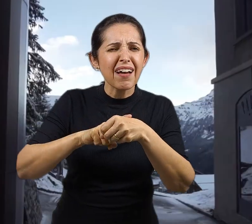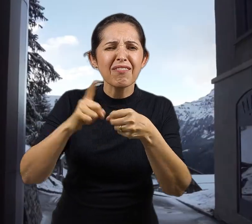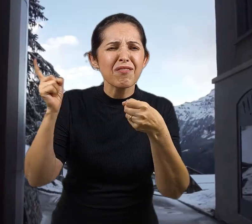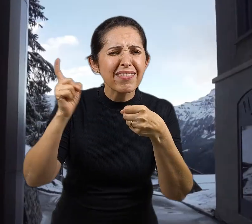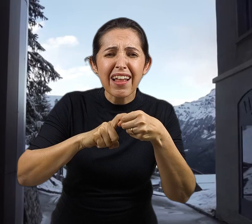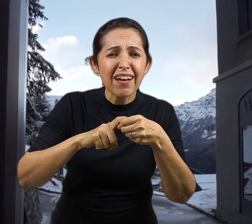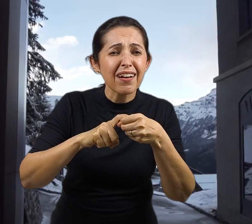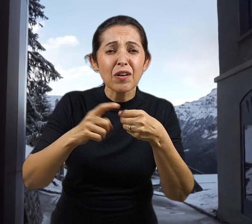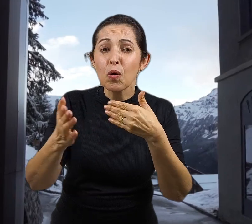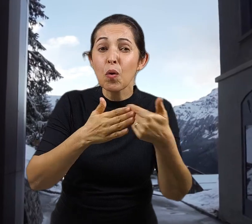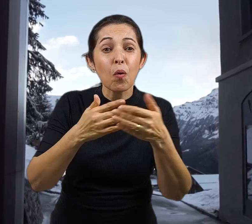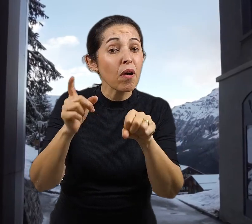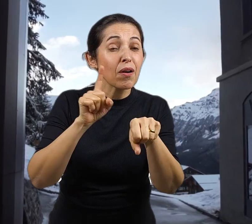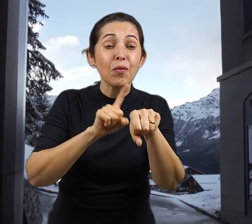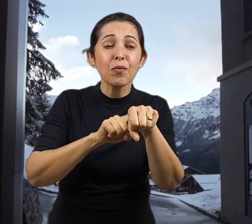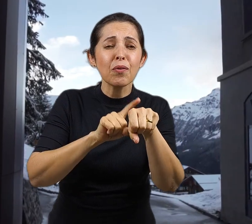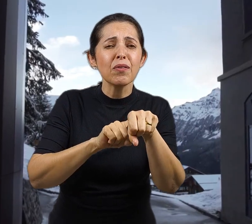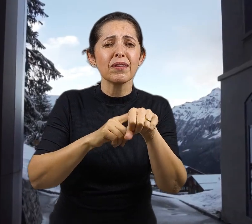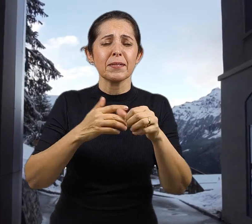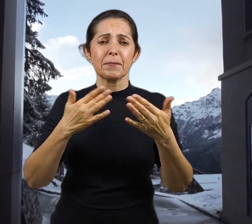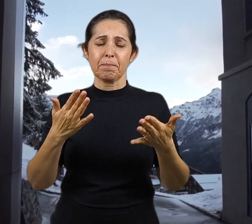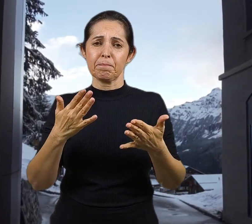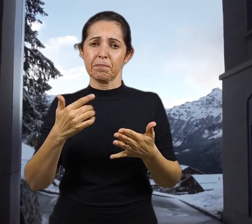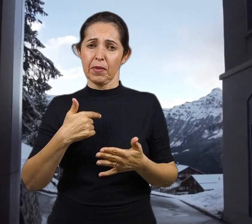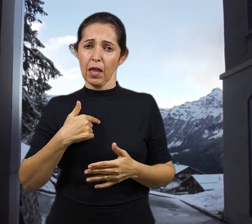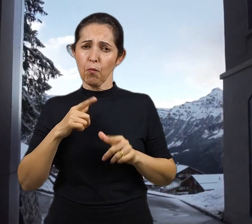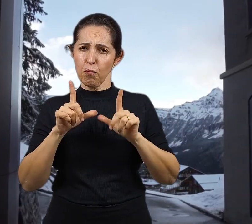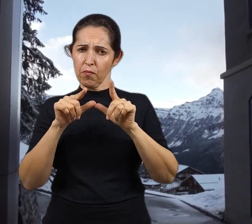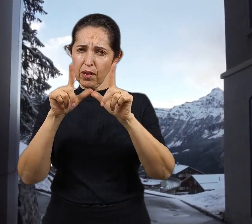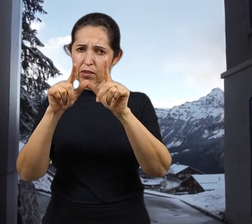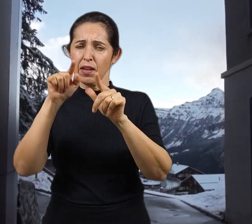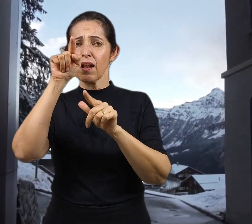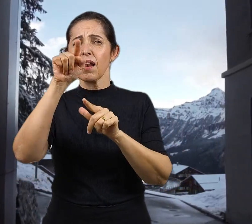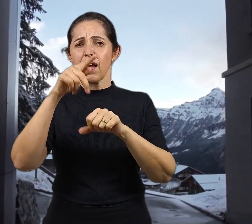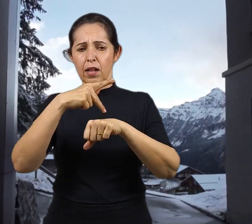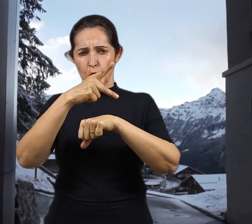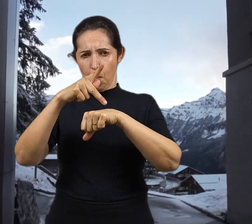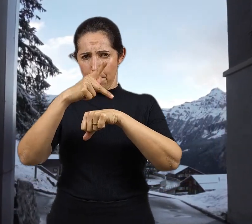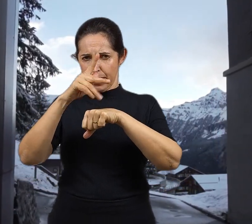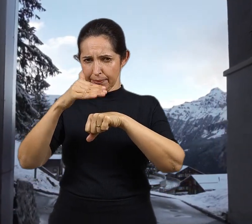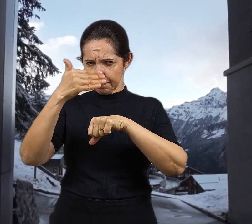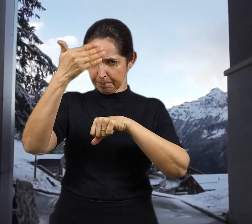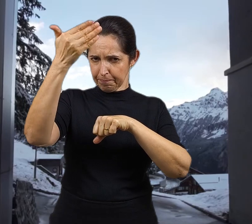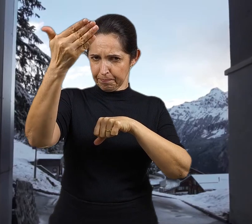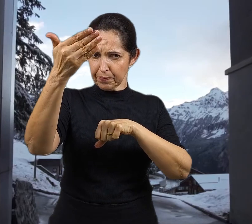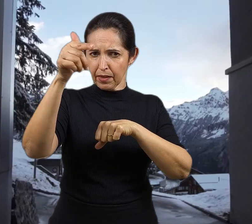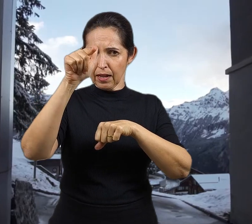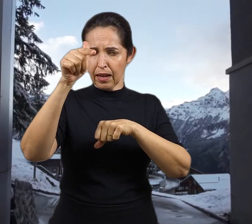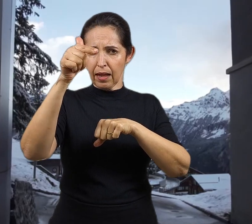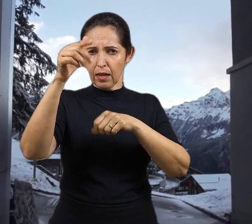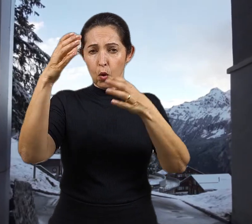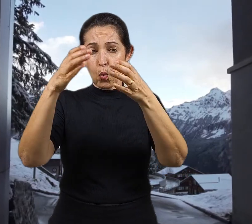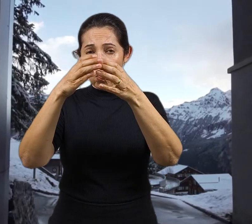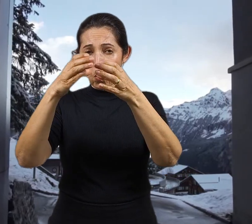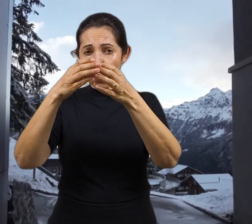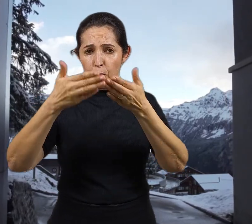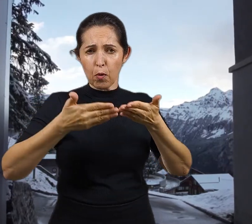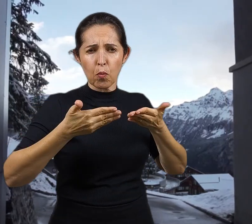Denver e fomos convidados por um grupo que conheceu a obra do Senhor lá na Ucrânia, num seminário feito lá na